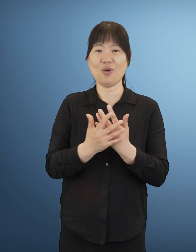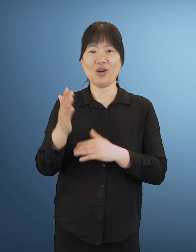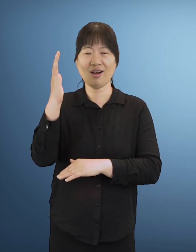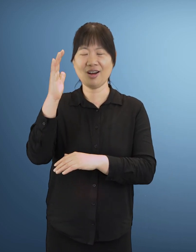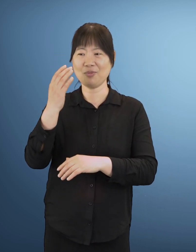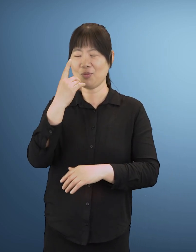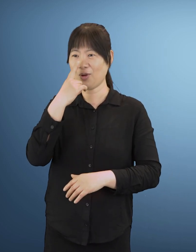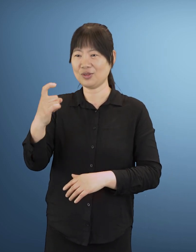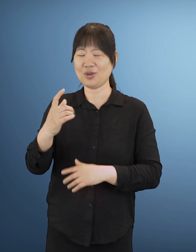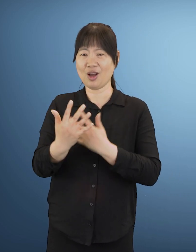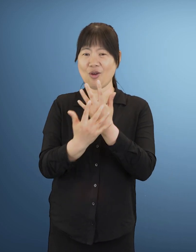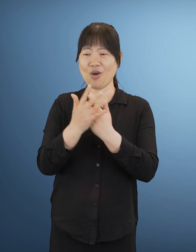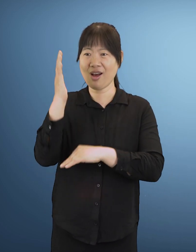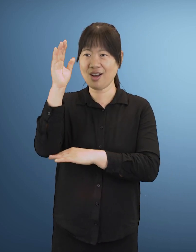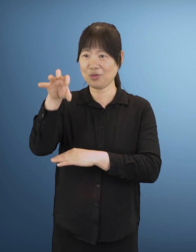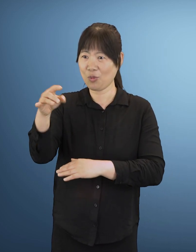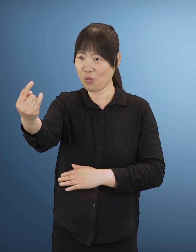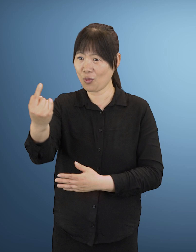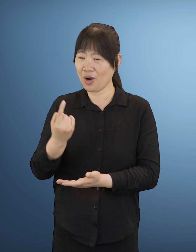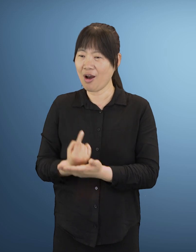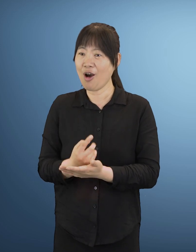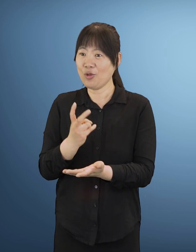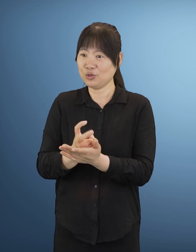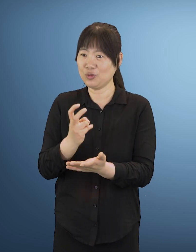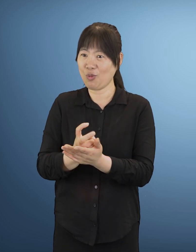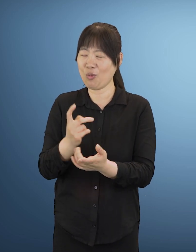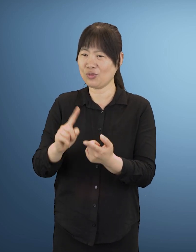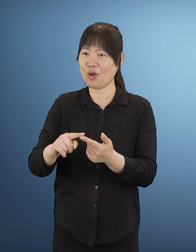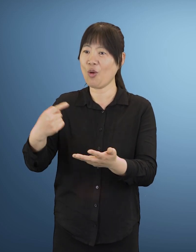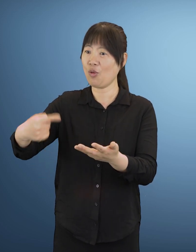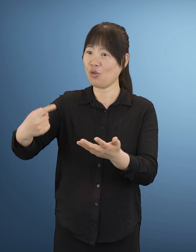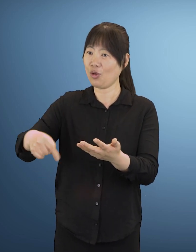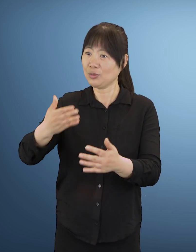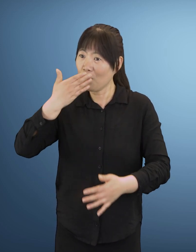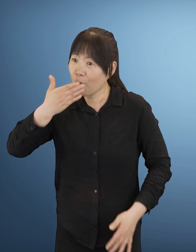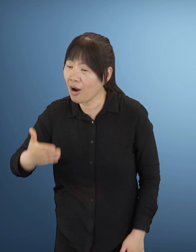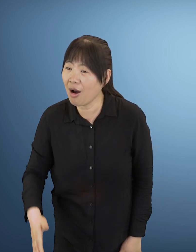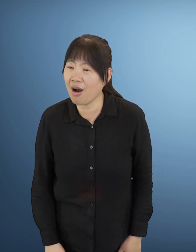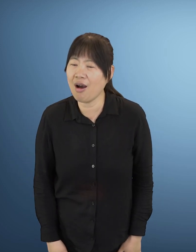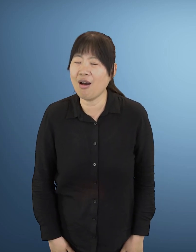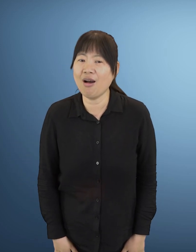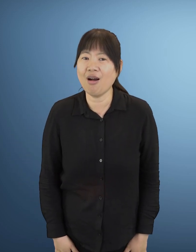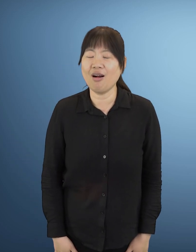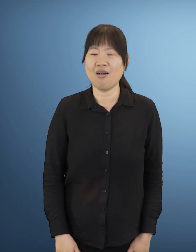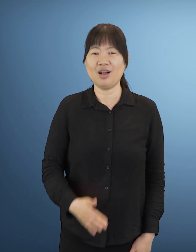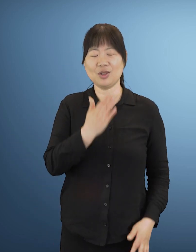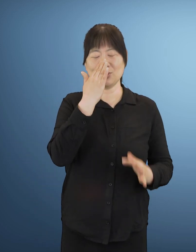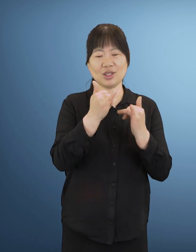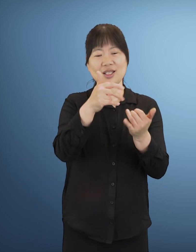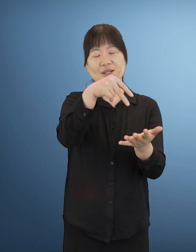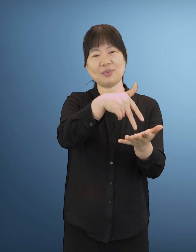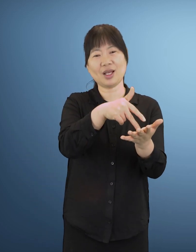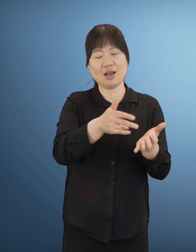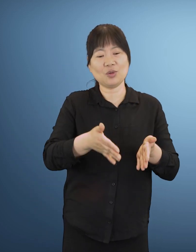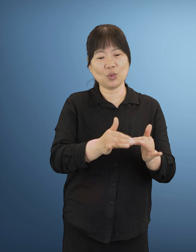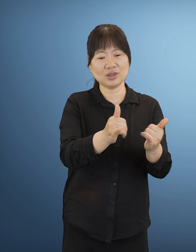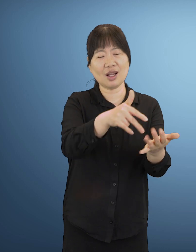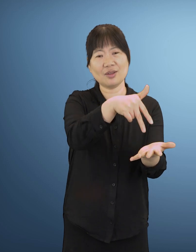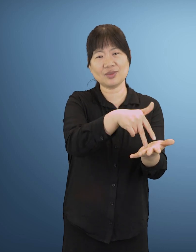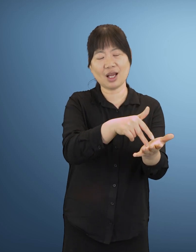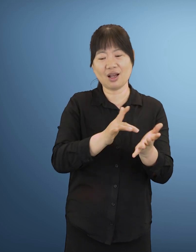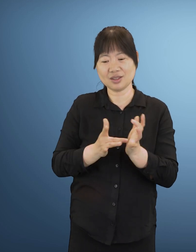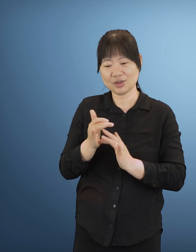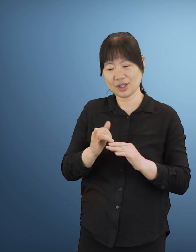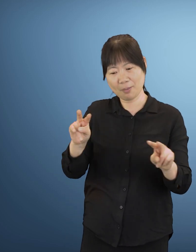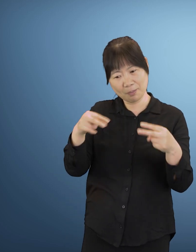지금 그 어려운 율법을 가르친다니, 유대인들, 특별히 고향 사람들의